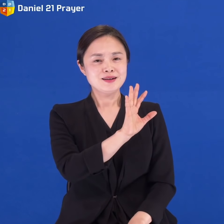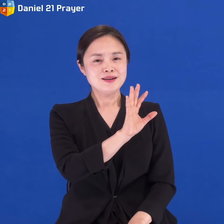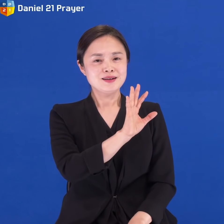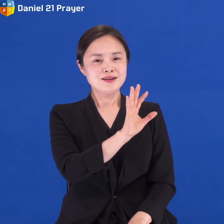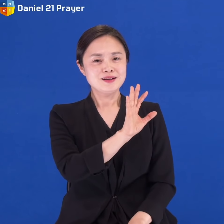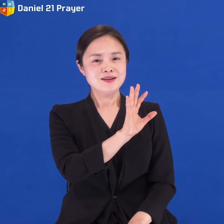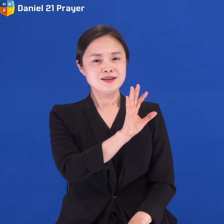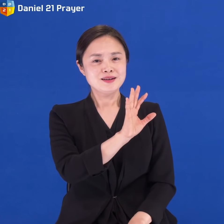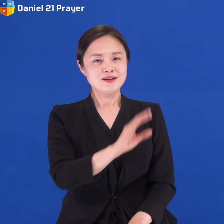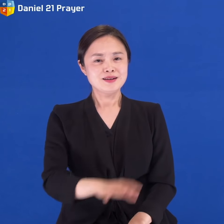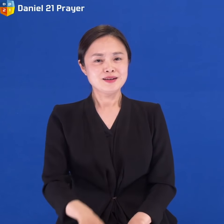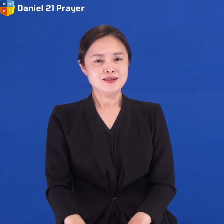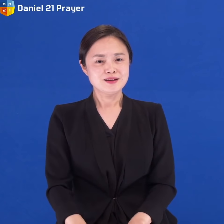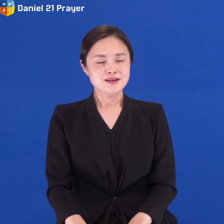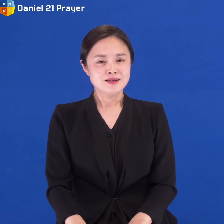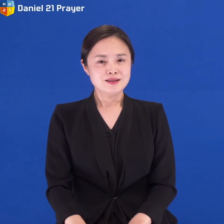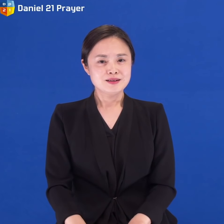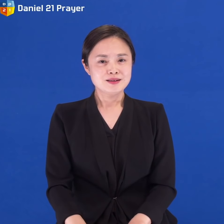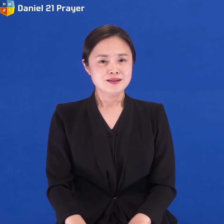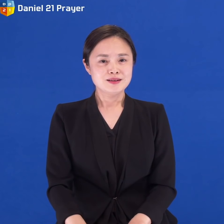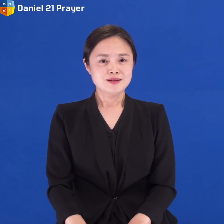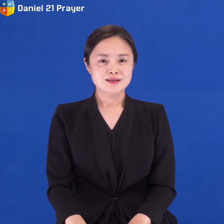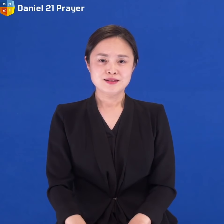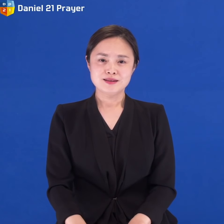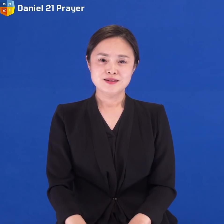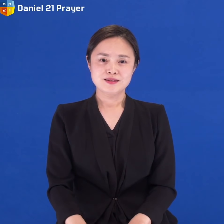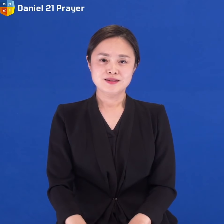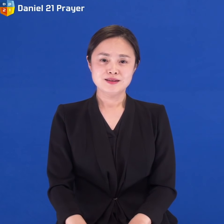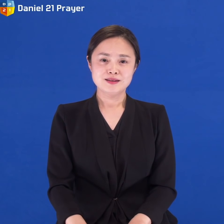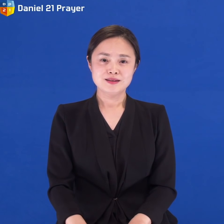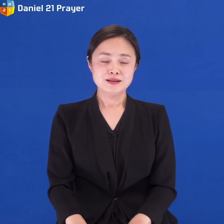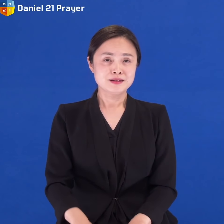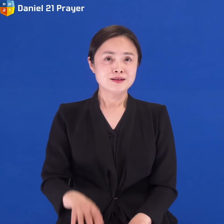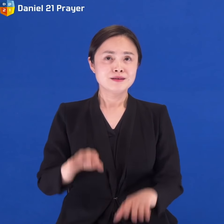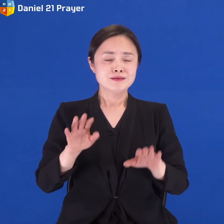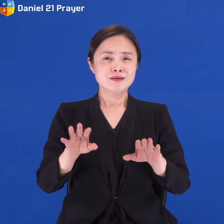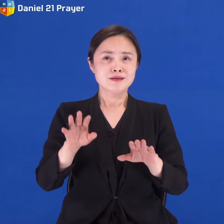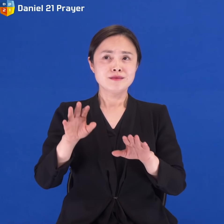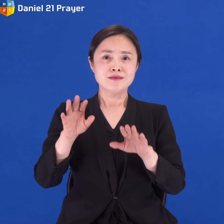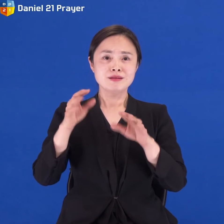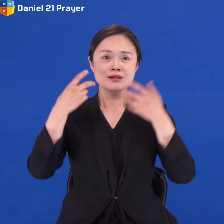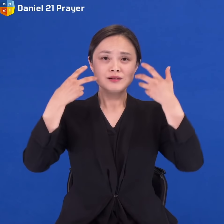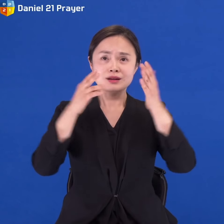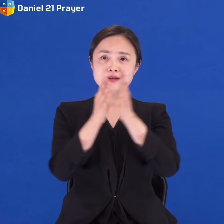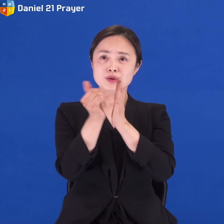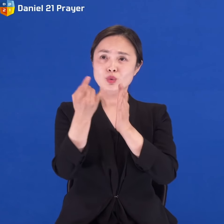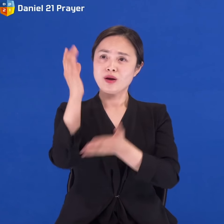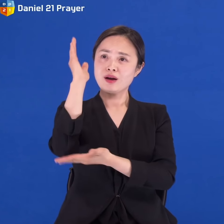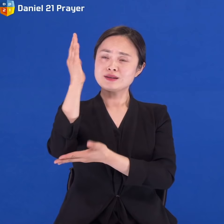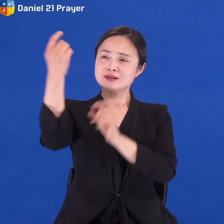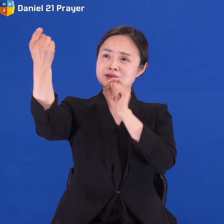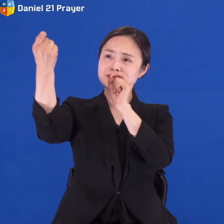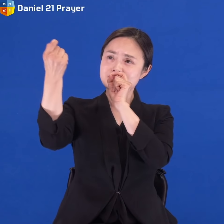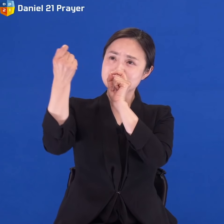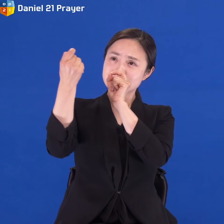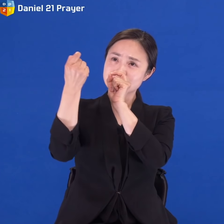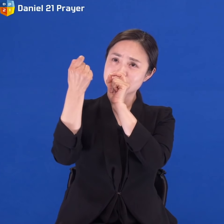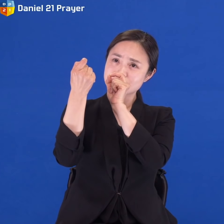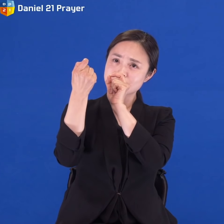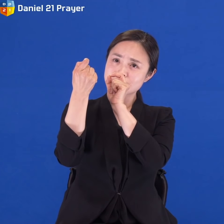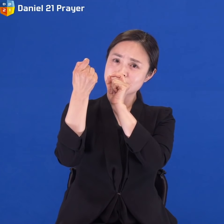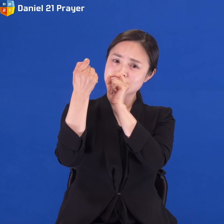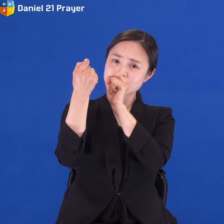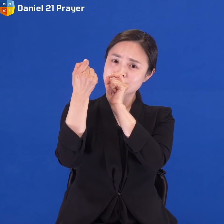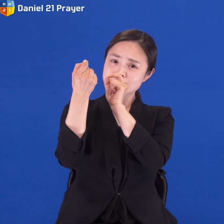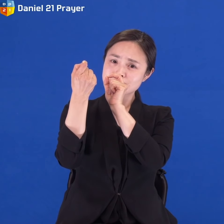쫙 밀려오는데 내일 모레 다니엘 기도에 서야 되는데 제가 하나님께서 놀랍게도